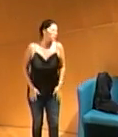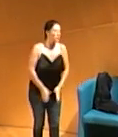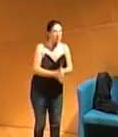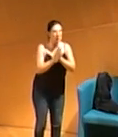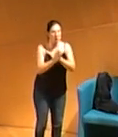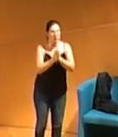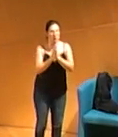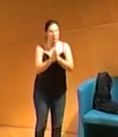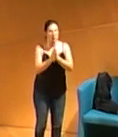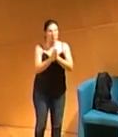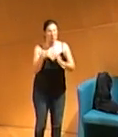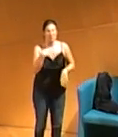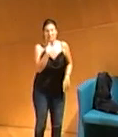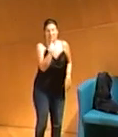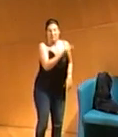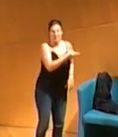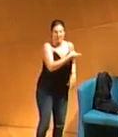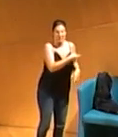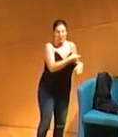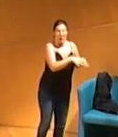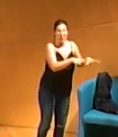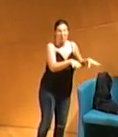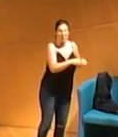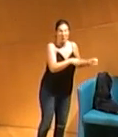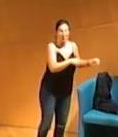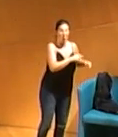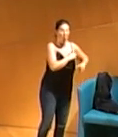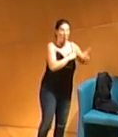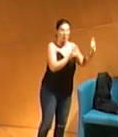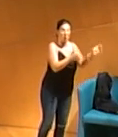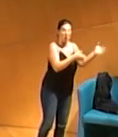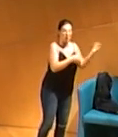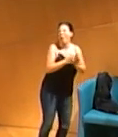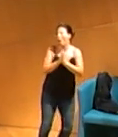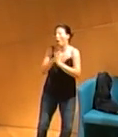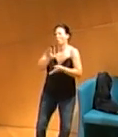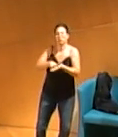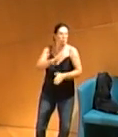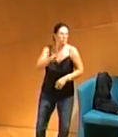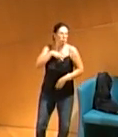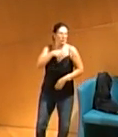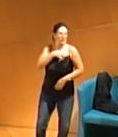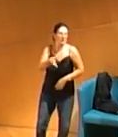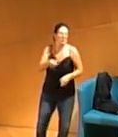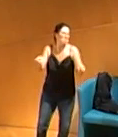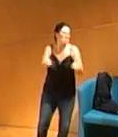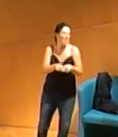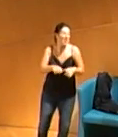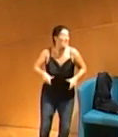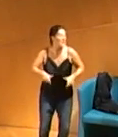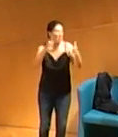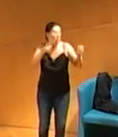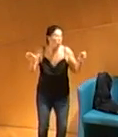c'est pareil. Tout l'immeuble est au courant quand je coupe les ongles de pied de Francis. Mais vous voyez, à qui d'autre on peut dire qu'à d'autres